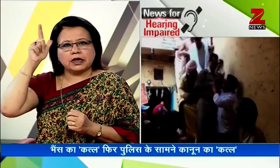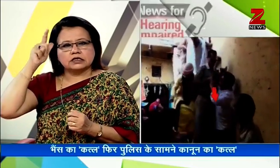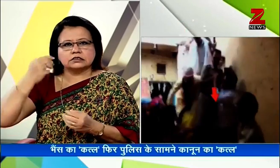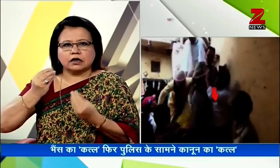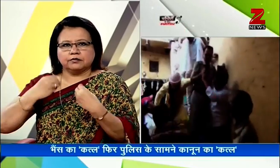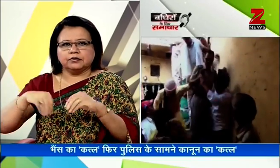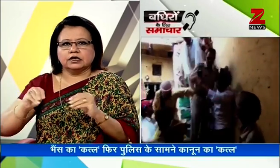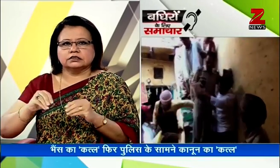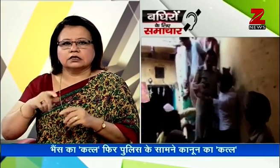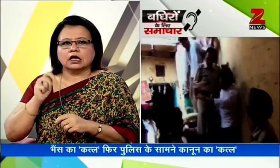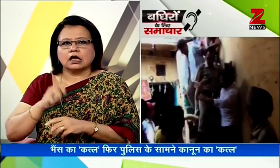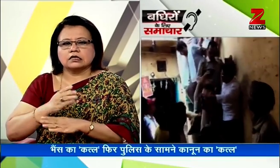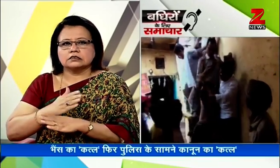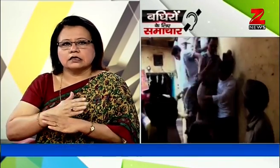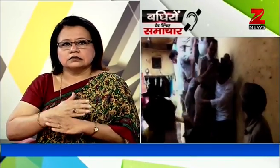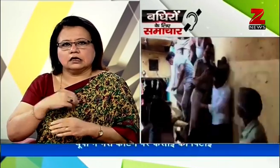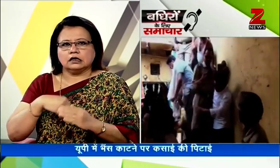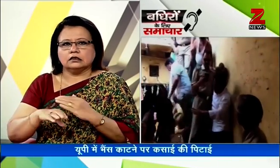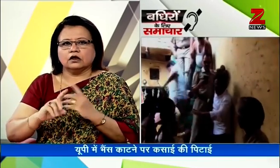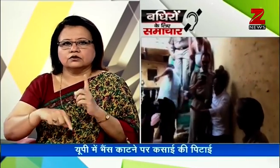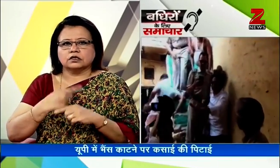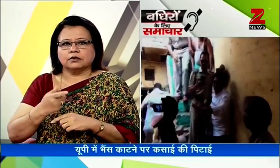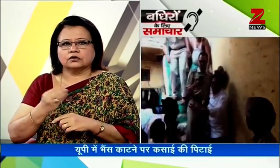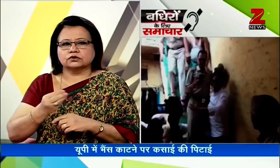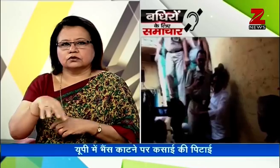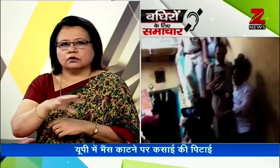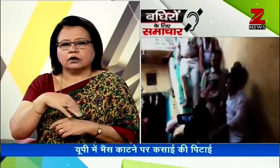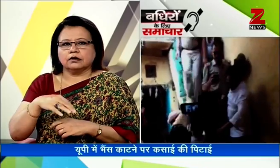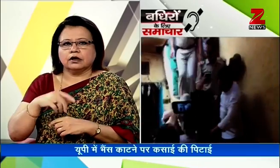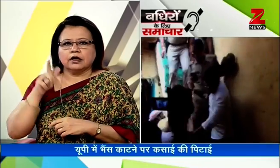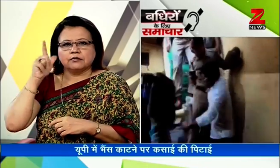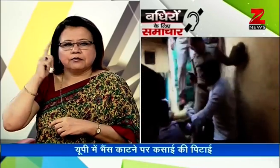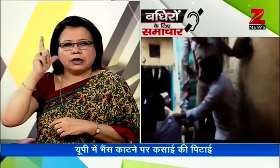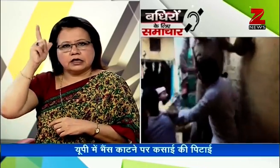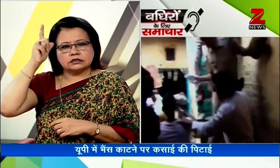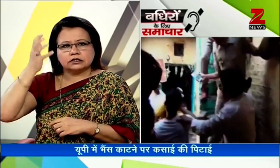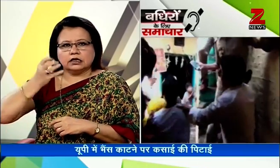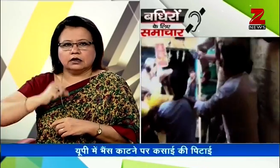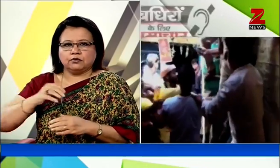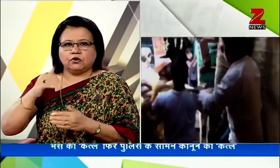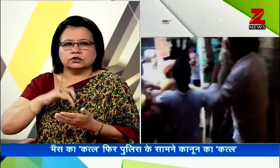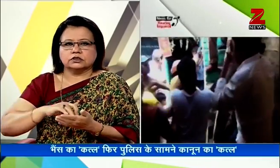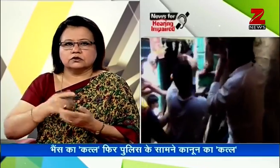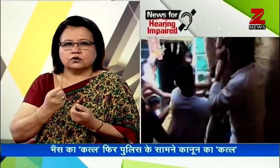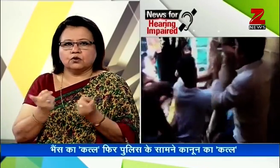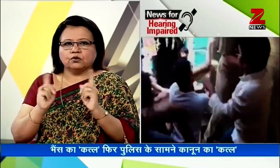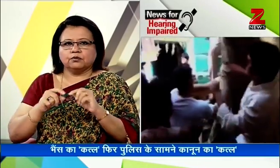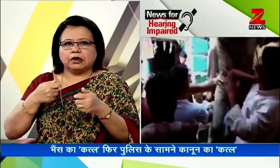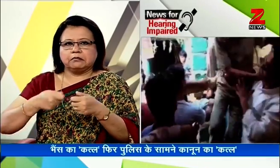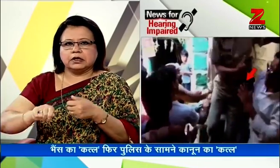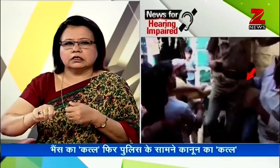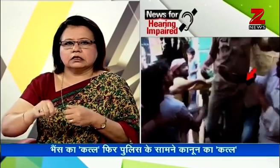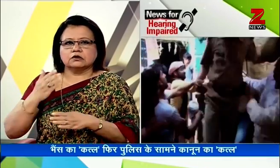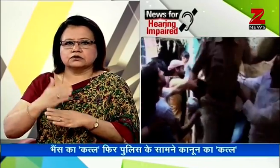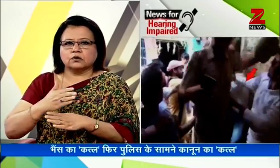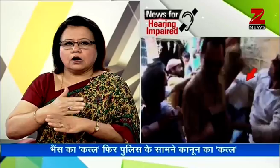का सौदा कसाई से कर दिया। इसके बाद कुछ लोग भैंस लेने पहुंच गए, भैंस को कमरे में बंद कर